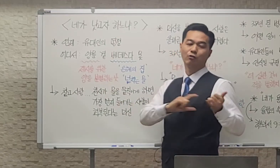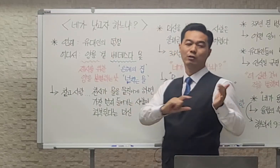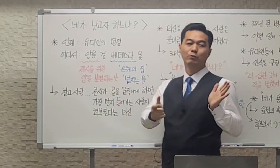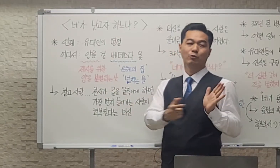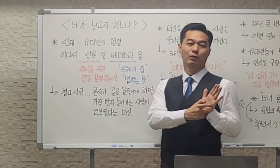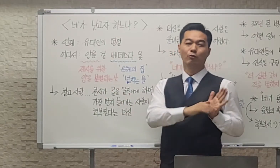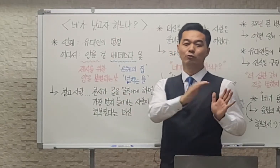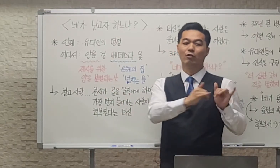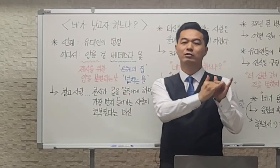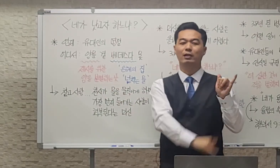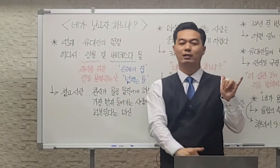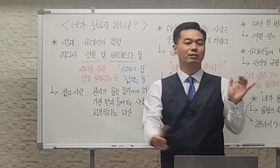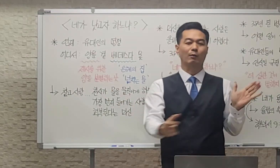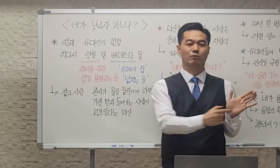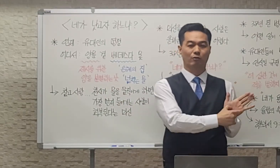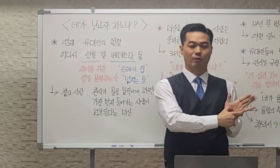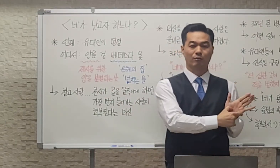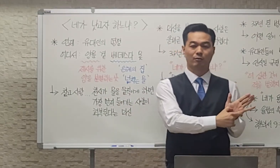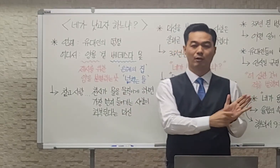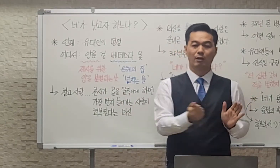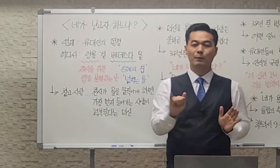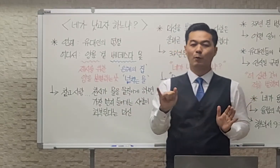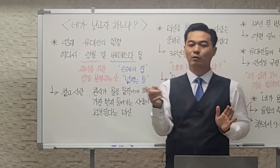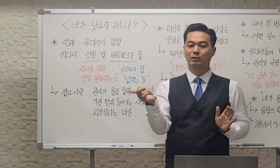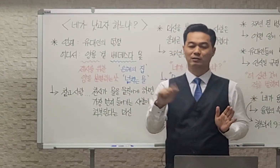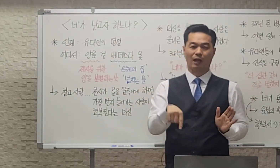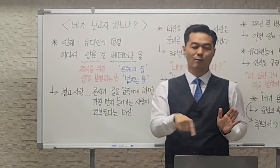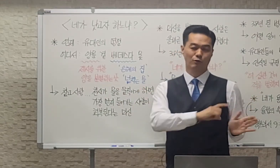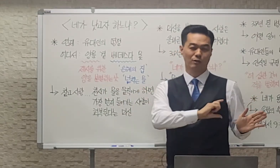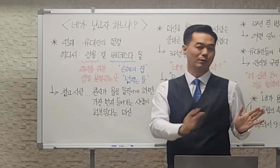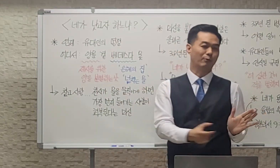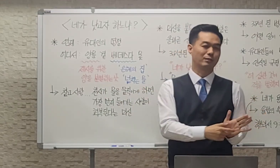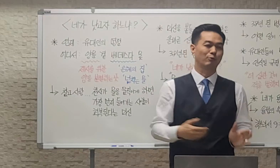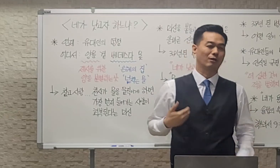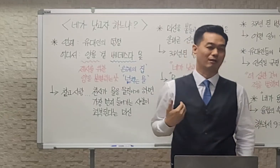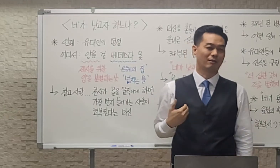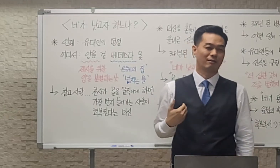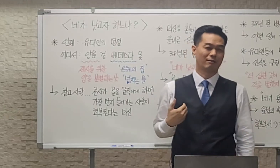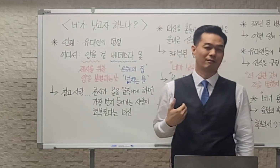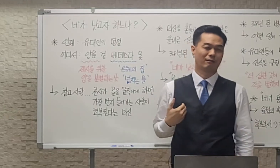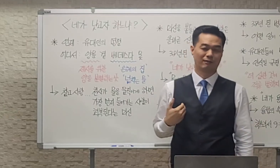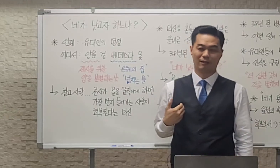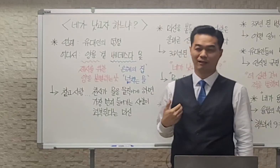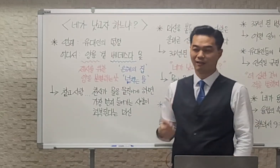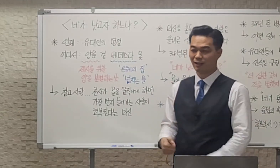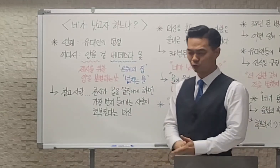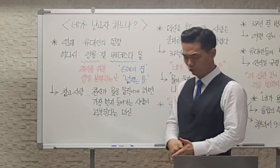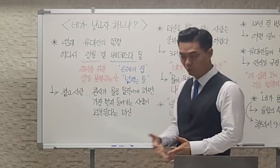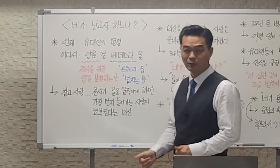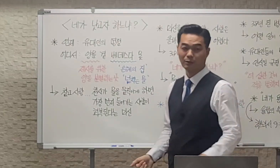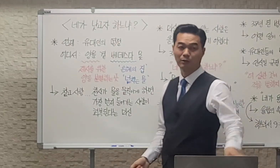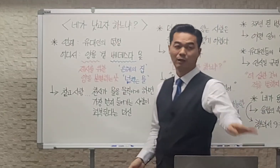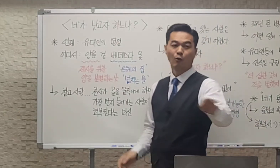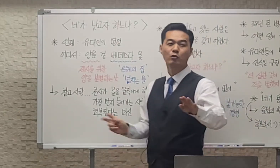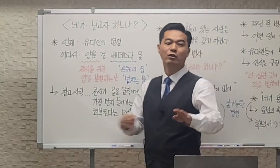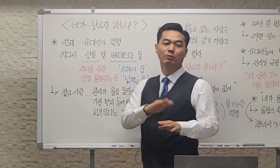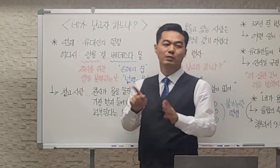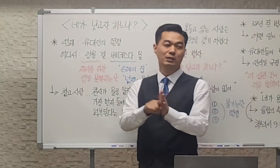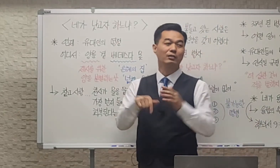이름을 올리고 역사의 길이 남을 거예요. 히포크라테스 다음으로 이름이 남을지 몰라. 네? 아주 유명한 사람. 혹시 여러분이 시간여행을